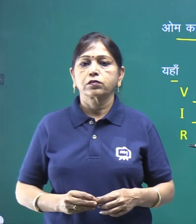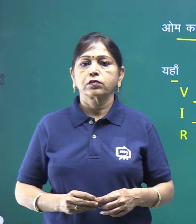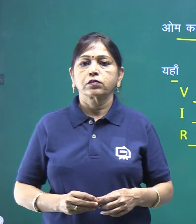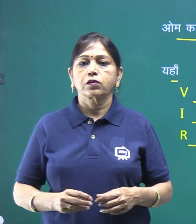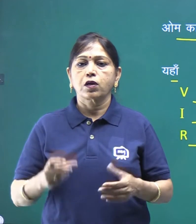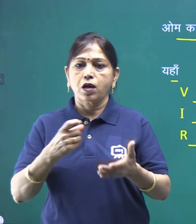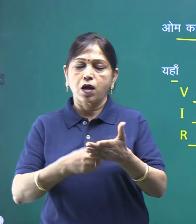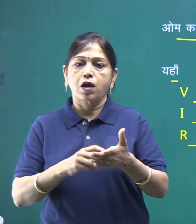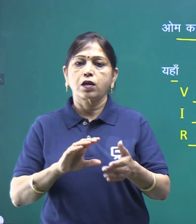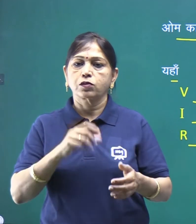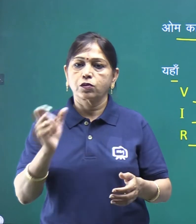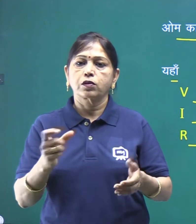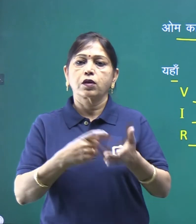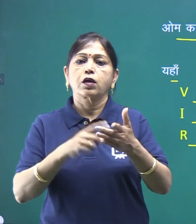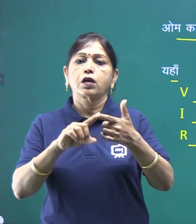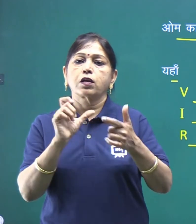R प्रतिरोध है।